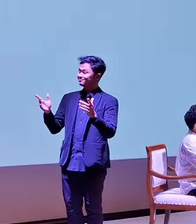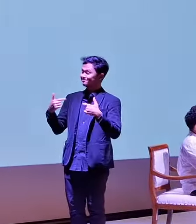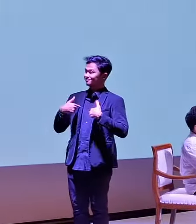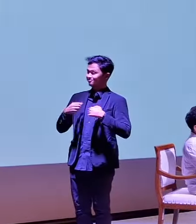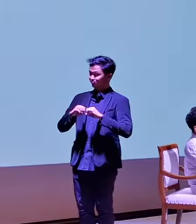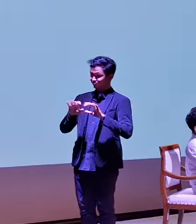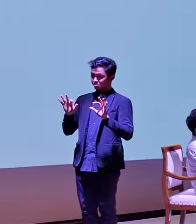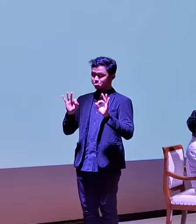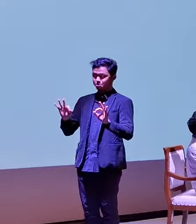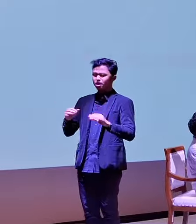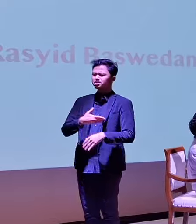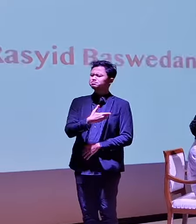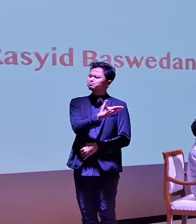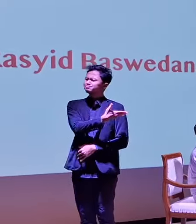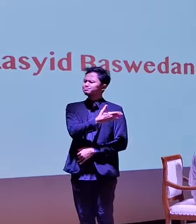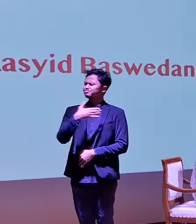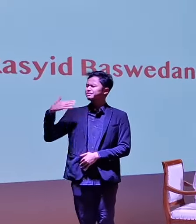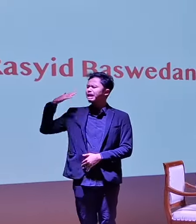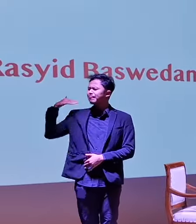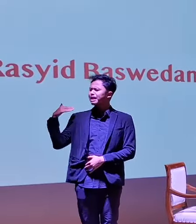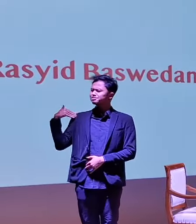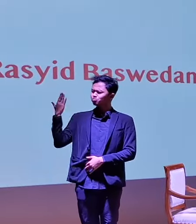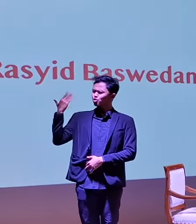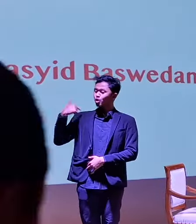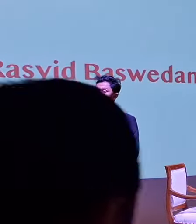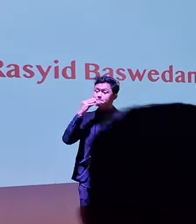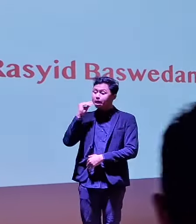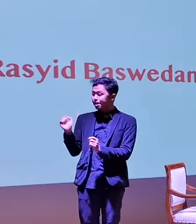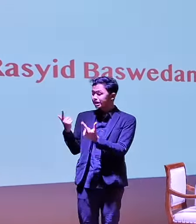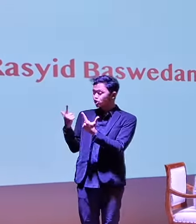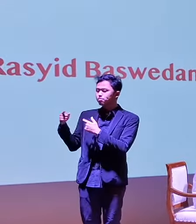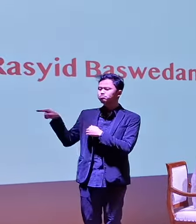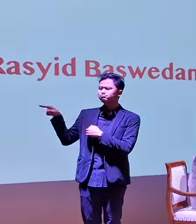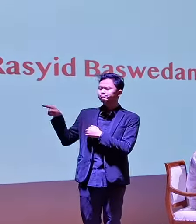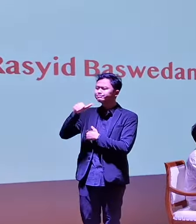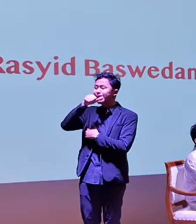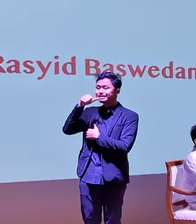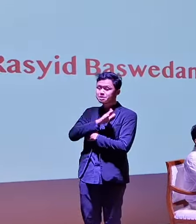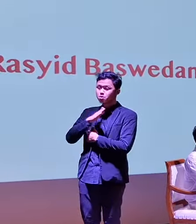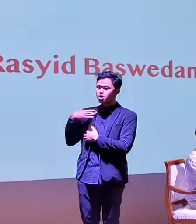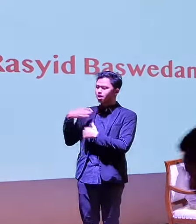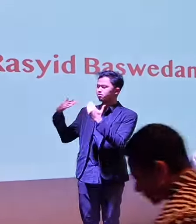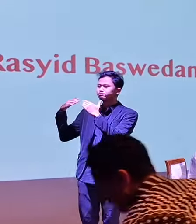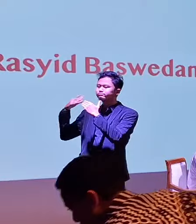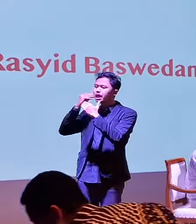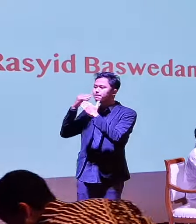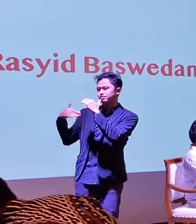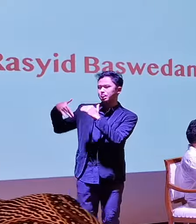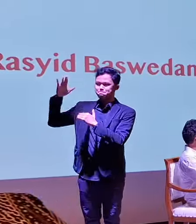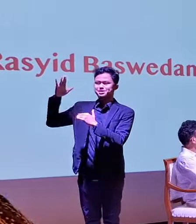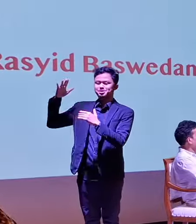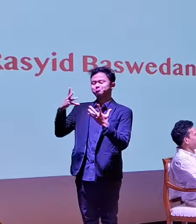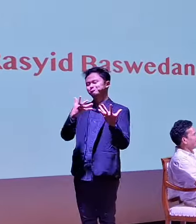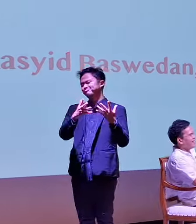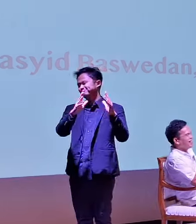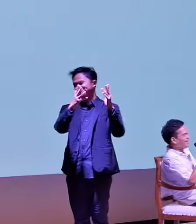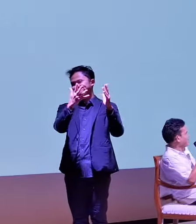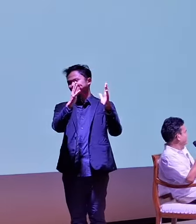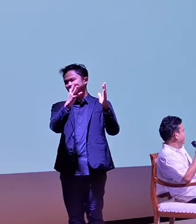ini adik kelas saya, tapi soal pengalaman hidup pastilah hari ini dia kakak kelas saya gitu ya. Enggak